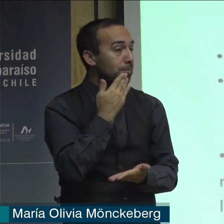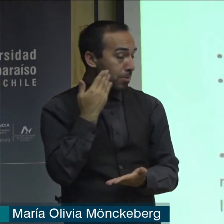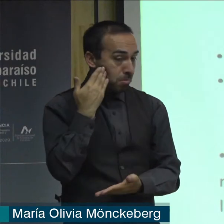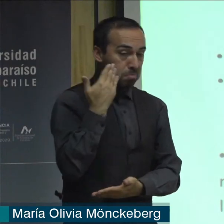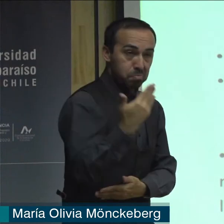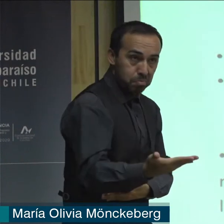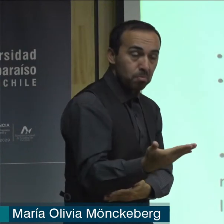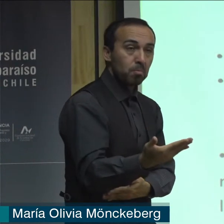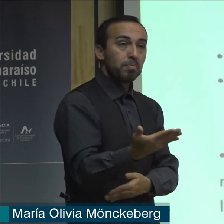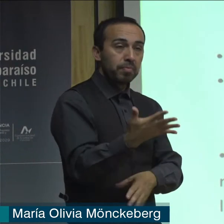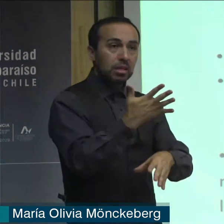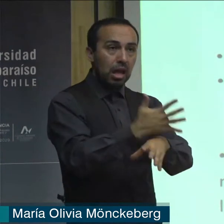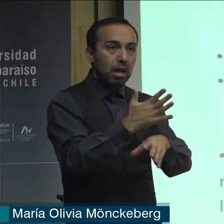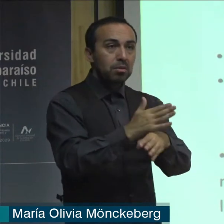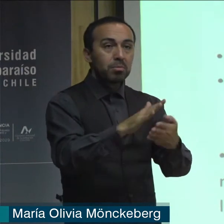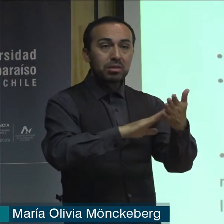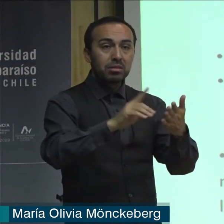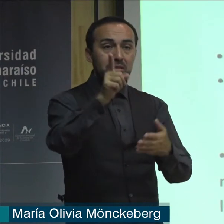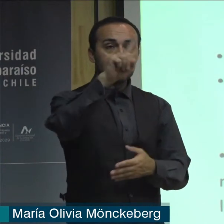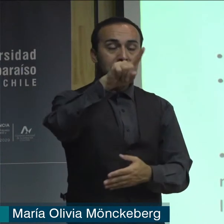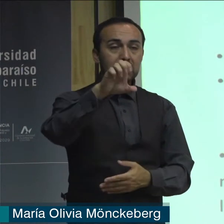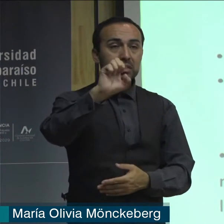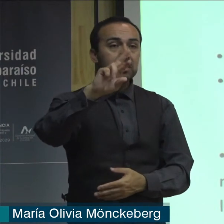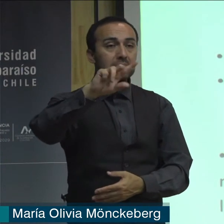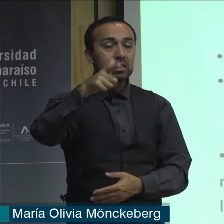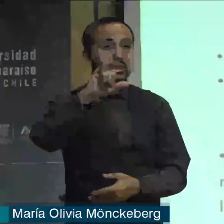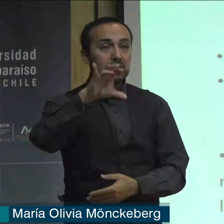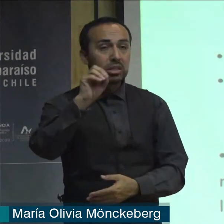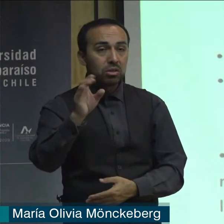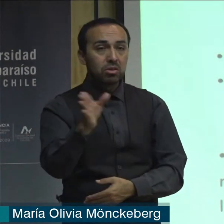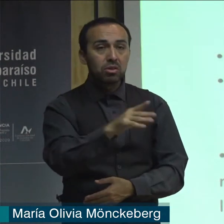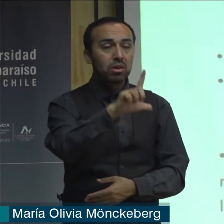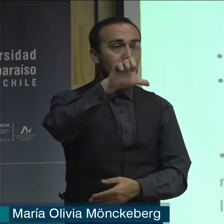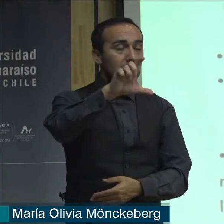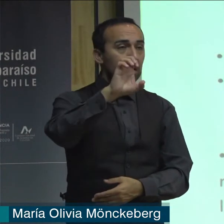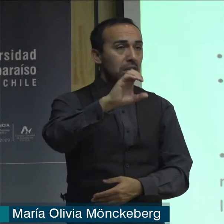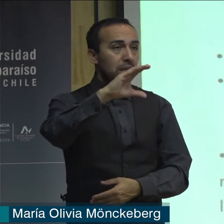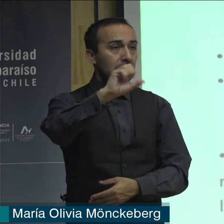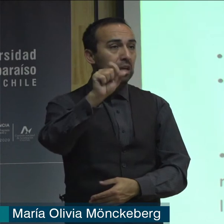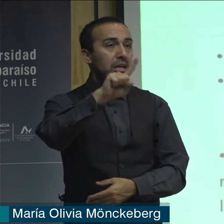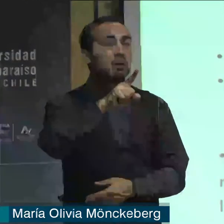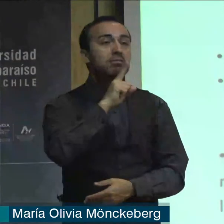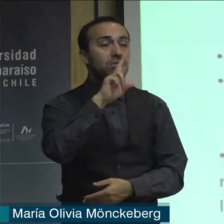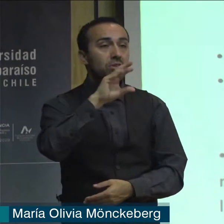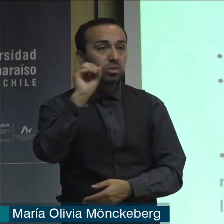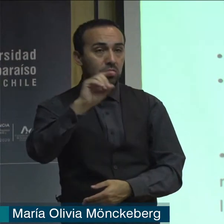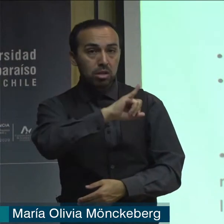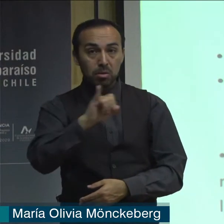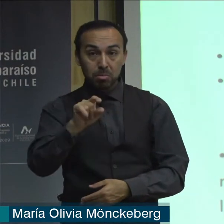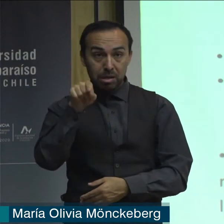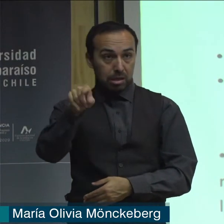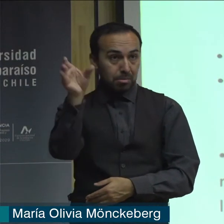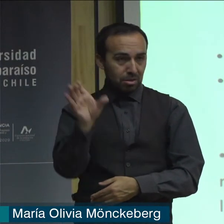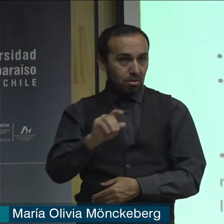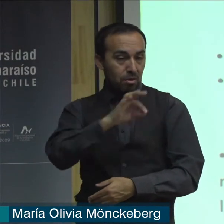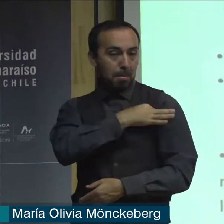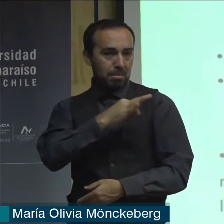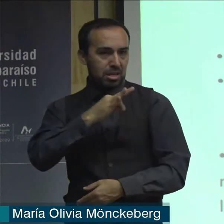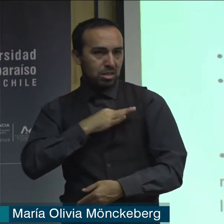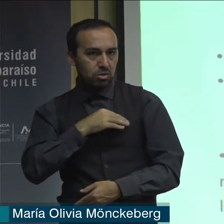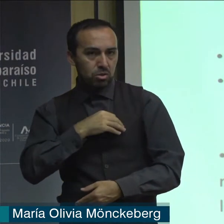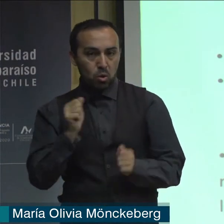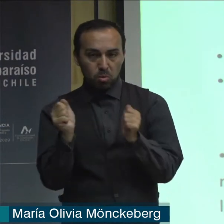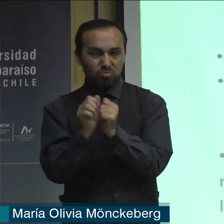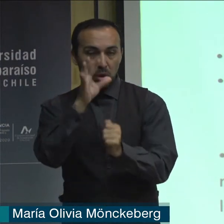gente como Sergio De Castro que después fue ministro de hacienda de pinochet es uno de los autores de